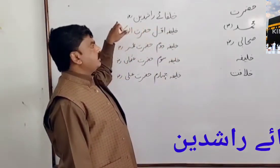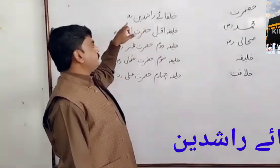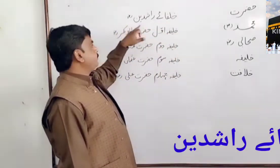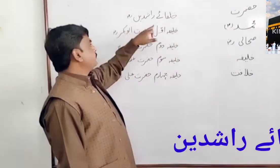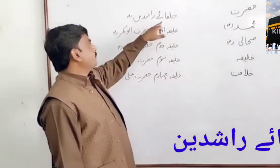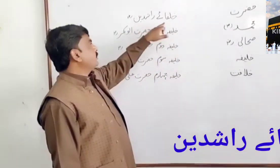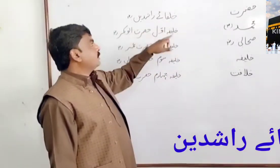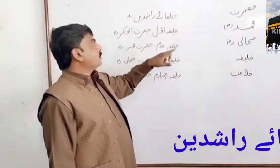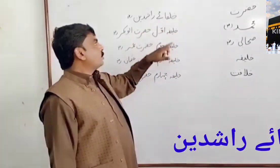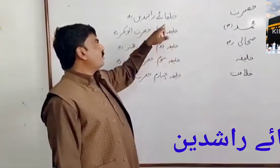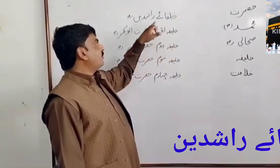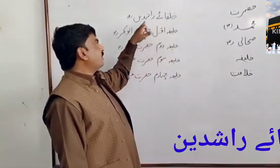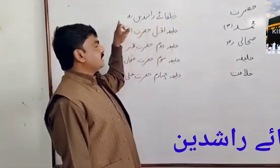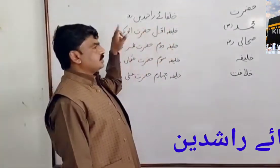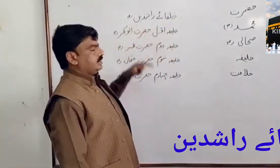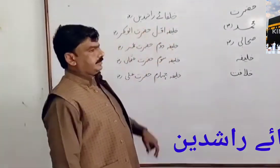अन्हु, खुलफा राशिदीन।